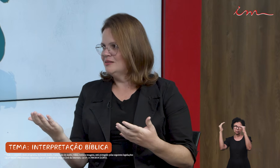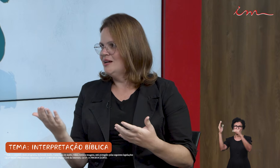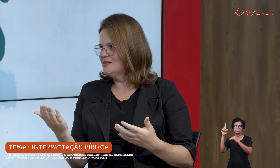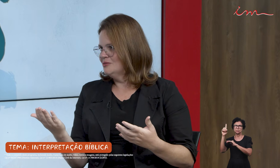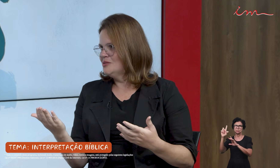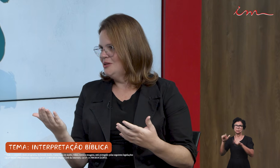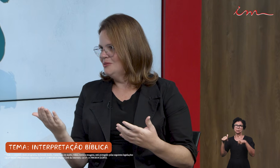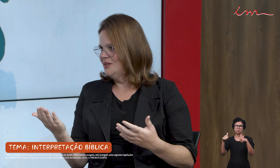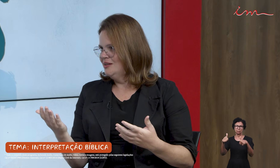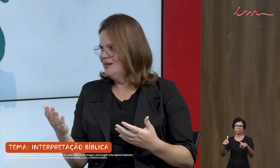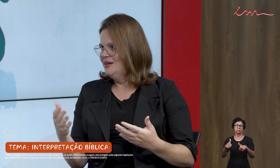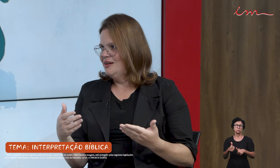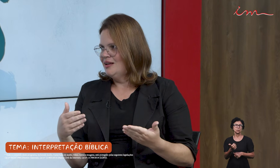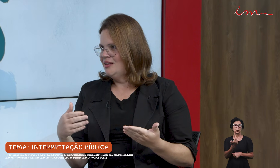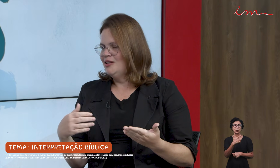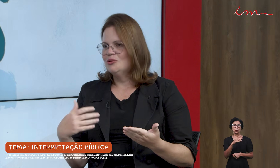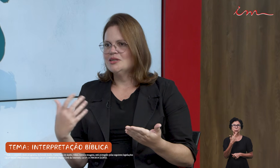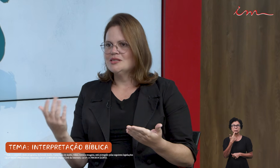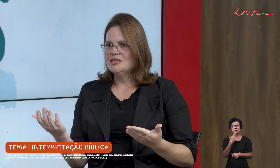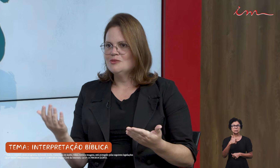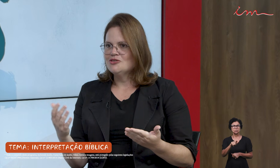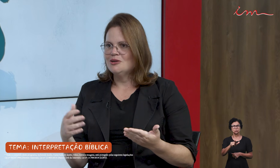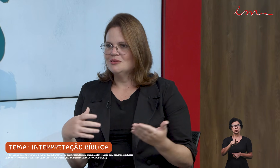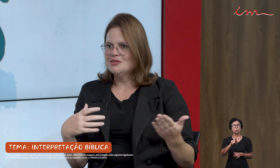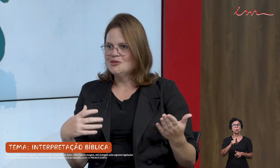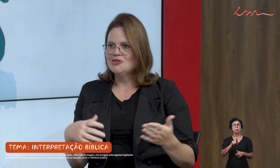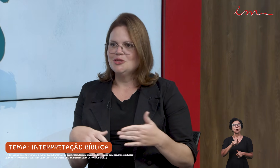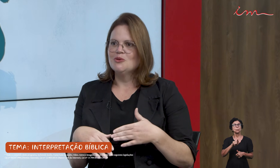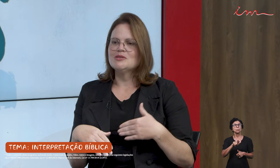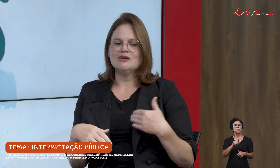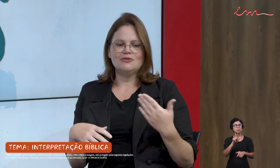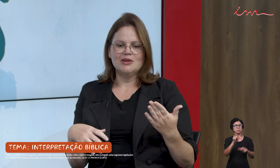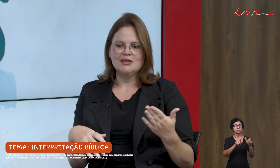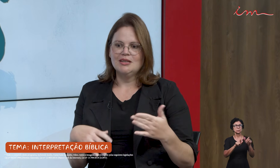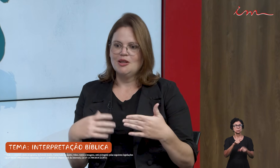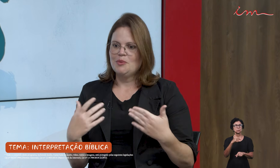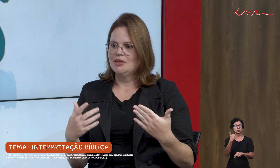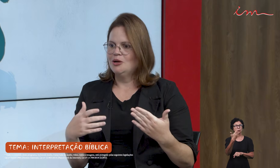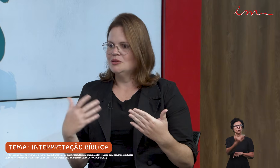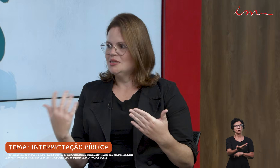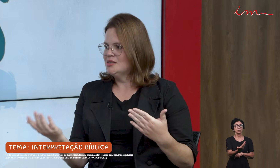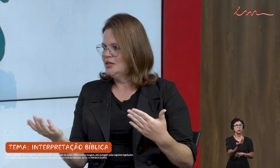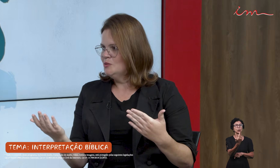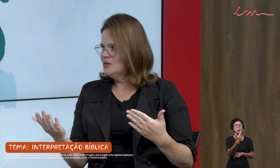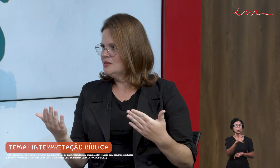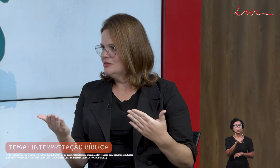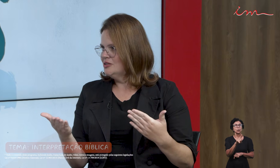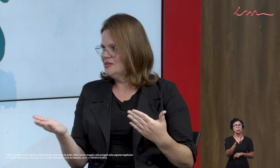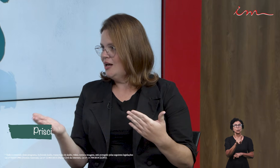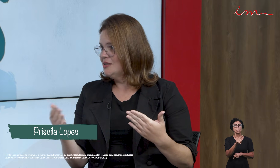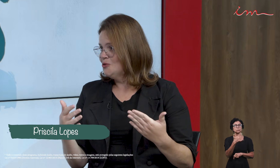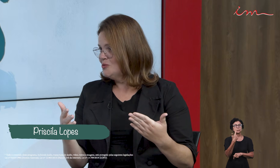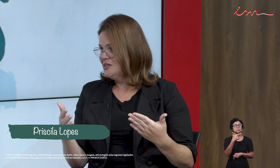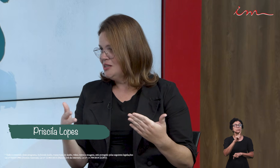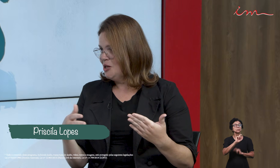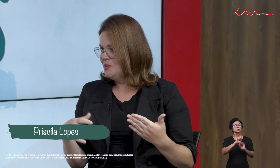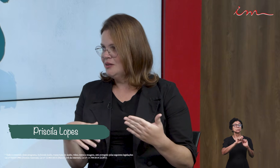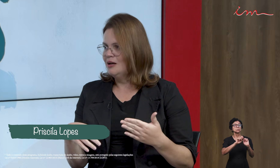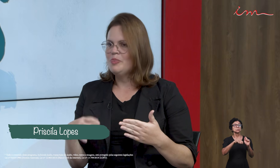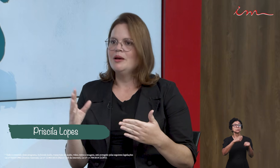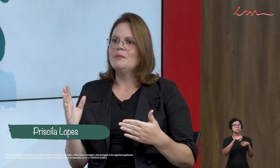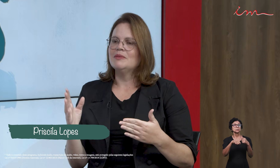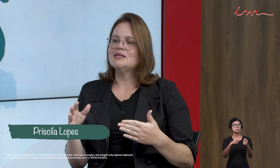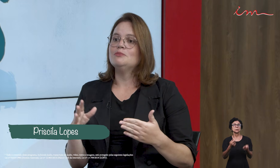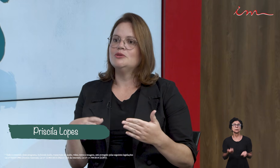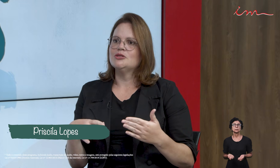a ação do Senhor, né? Exatamente. Até em outras línguas já aconteceu de irmãos estar fora, ter que interpretar outras línguas de sinais, não conseguir